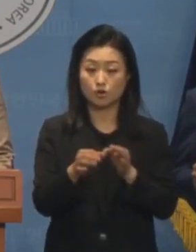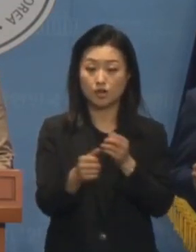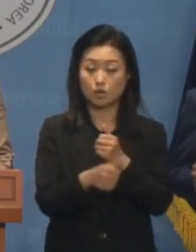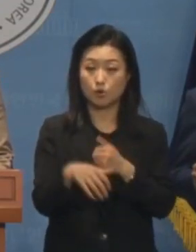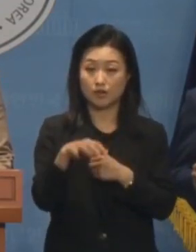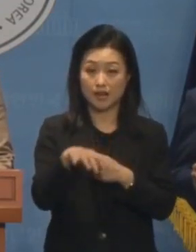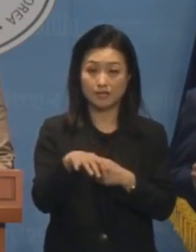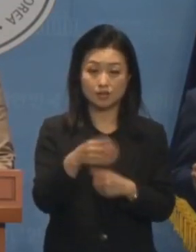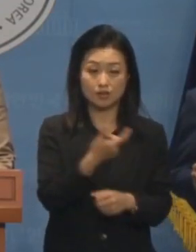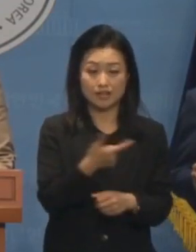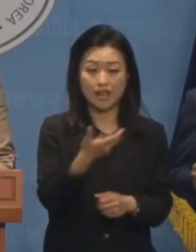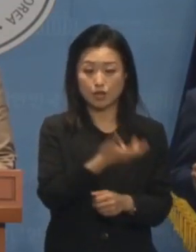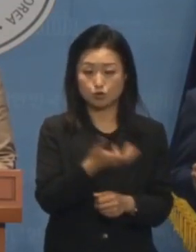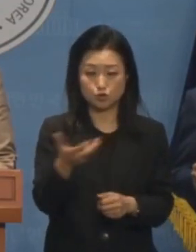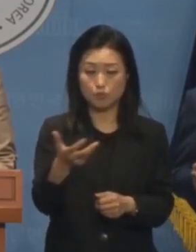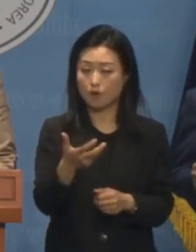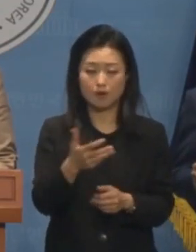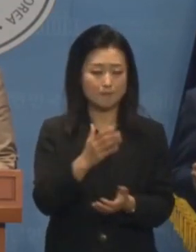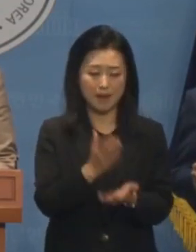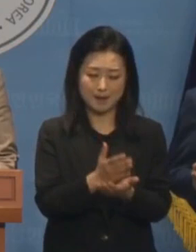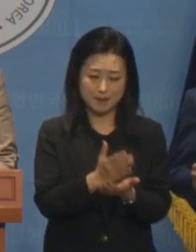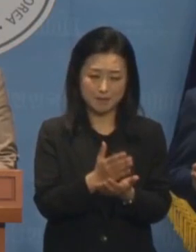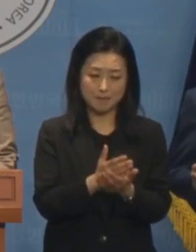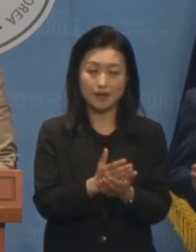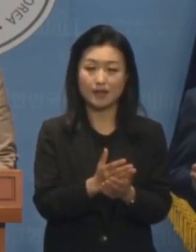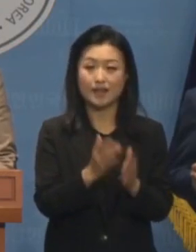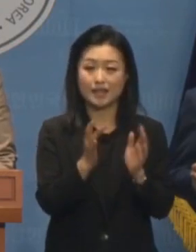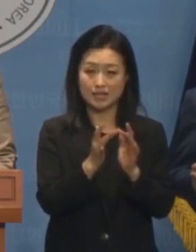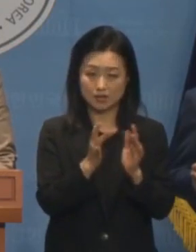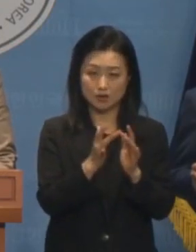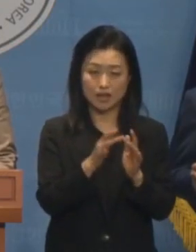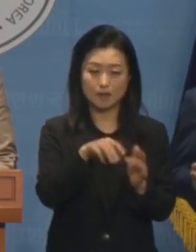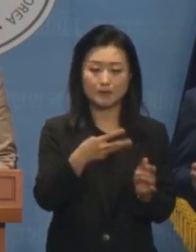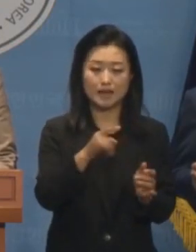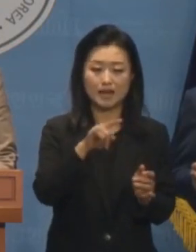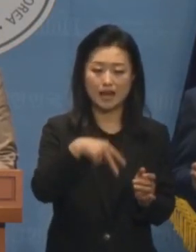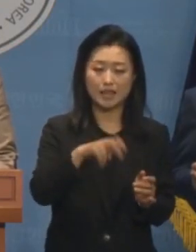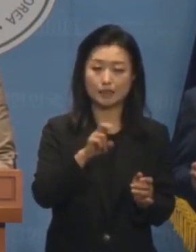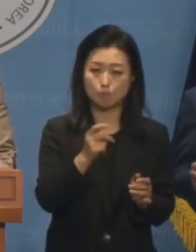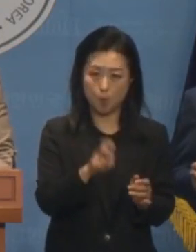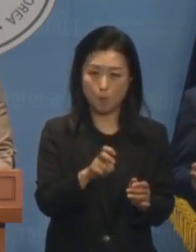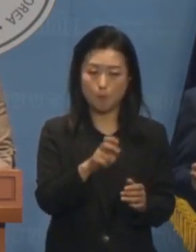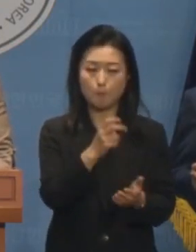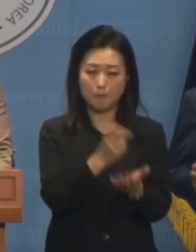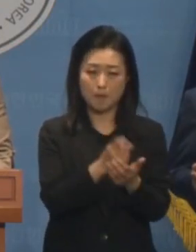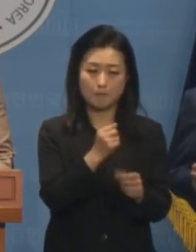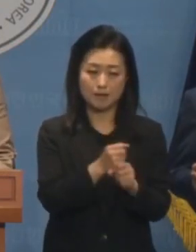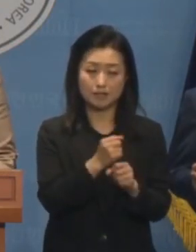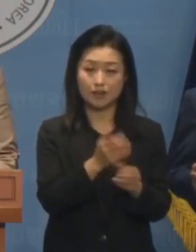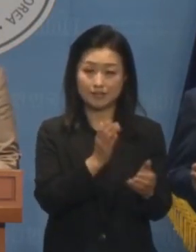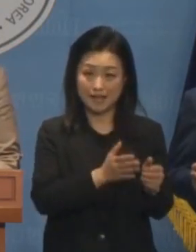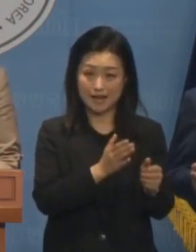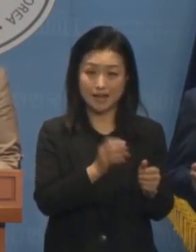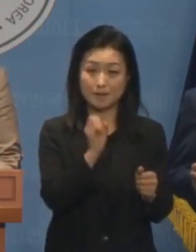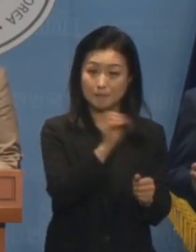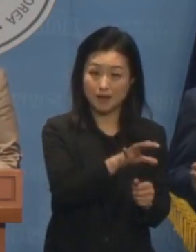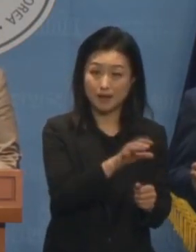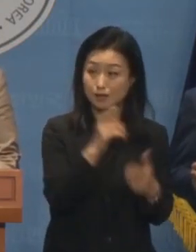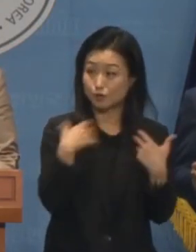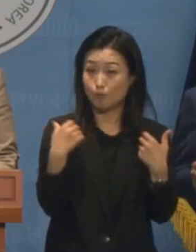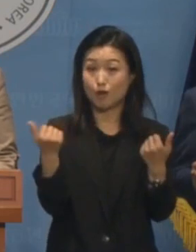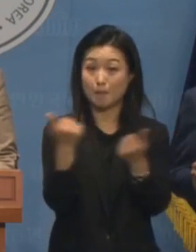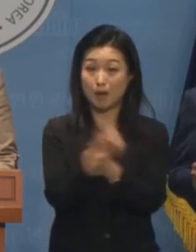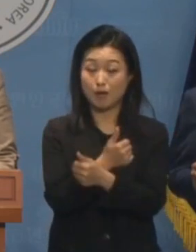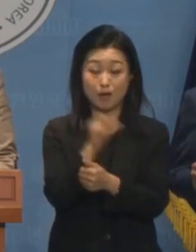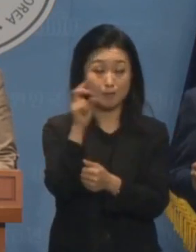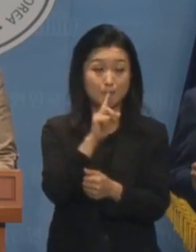대규모 유통업법으로 해서는 안 되고 반드시 온라인 플랫폼 거래 공정화법으로 해야 된다라고 한 바가 있습니다. 정권이 바뀌었다고 불과 몇